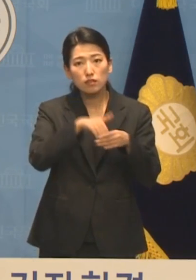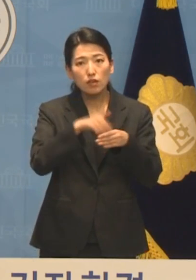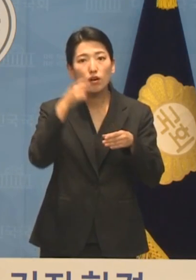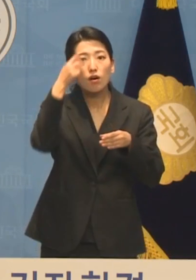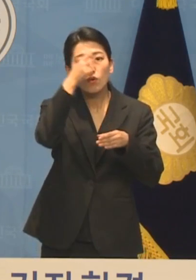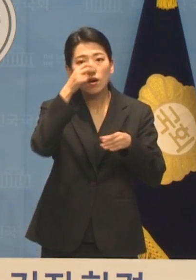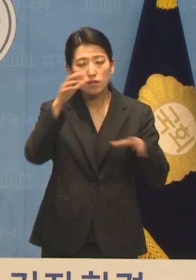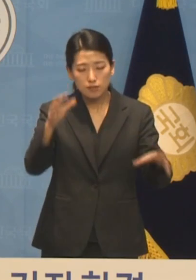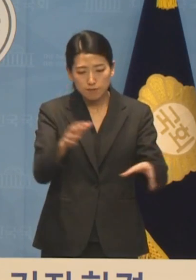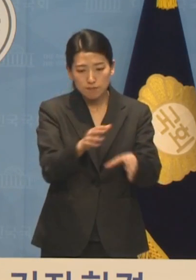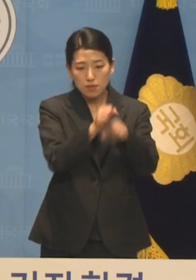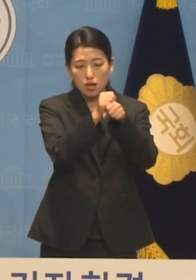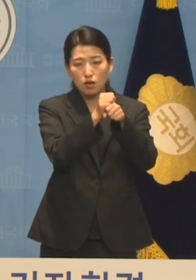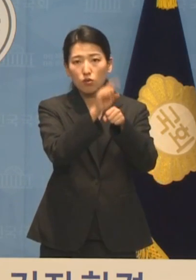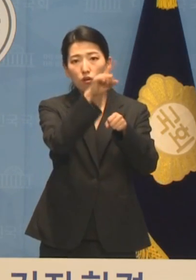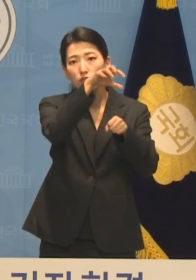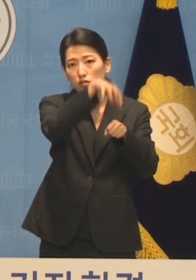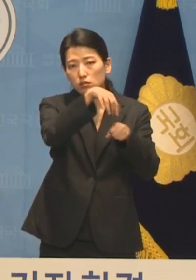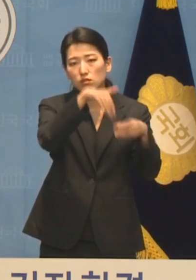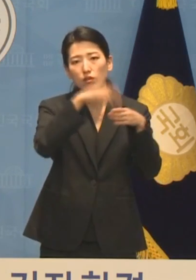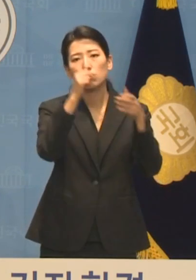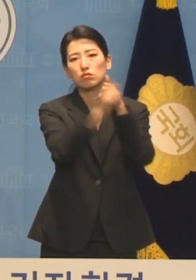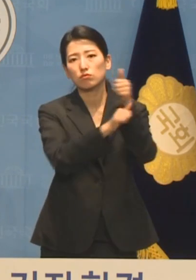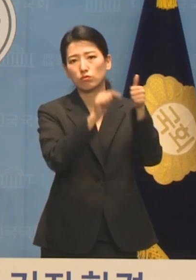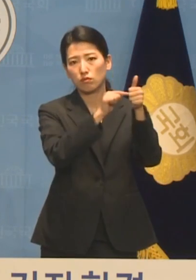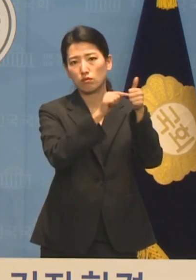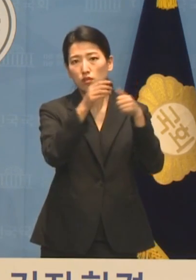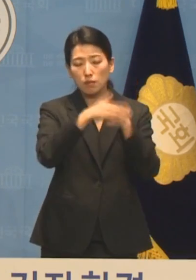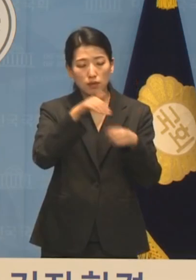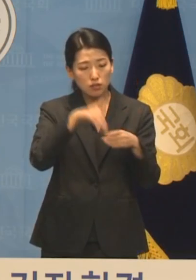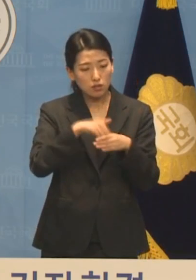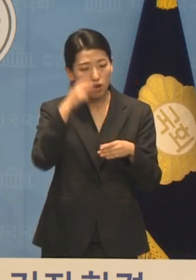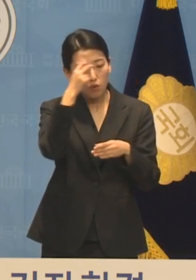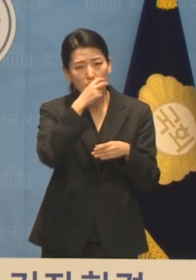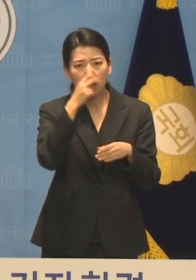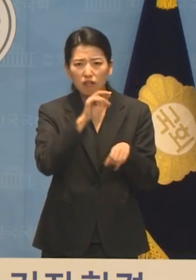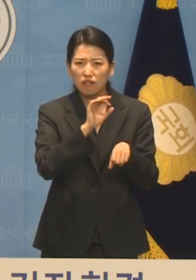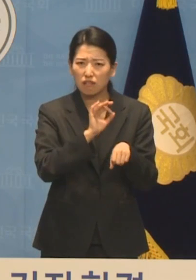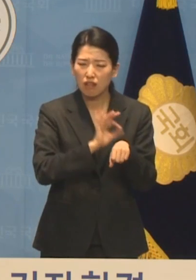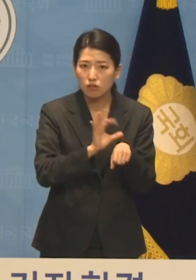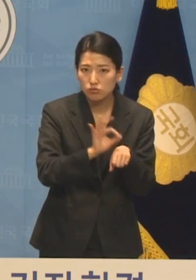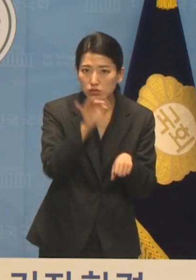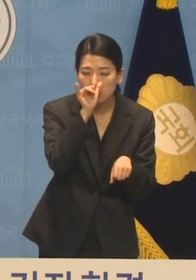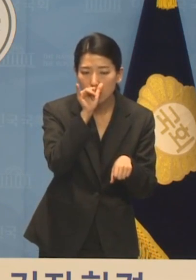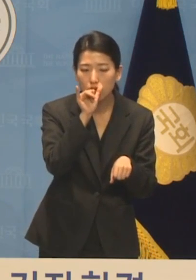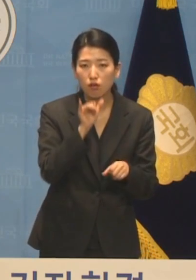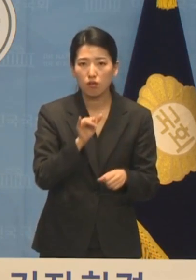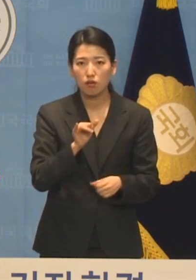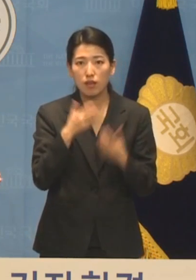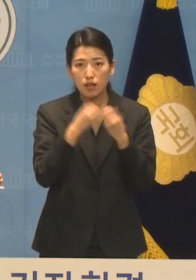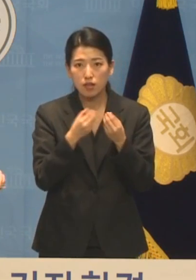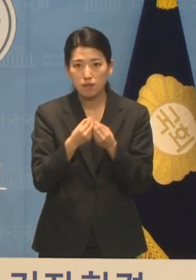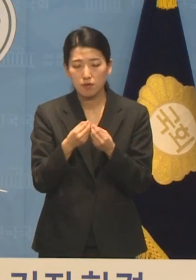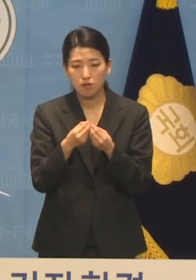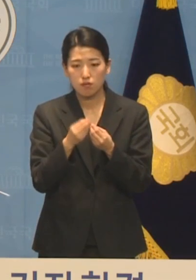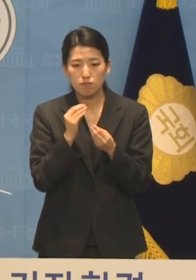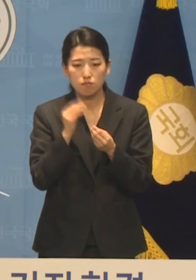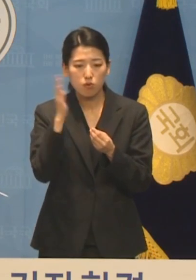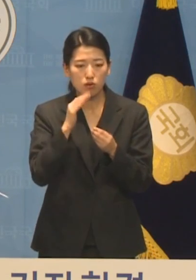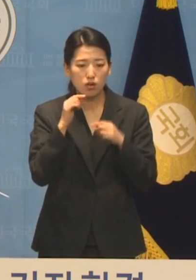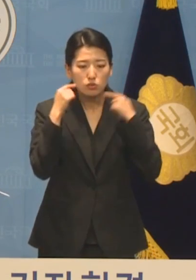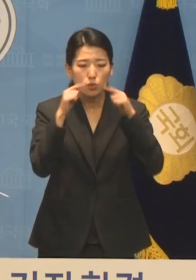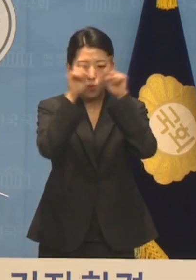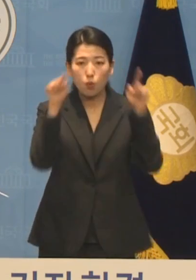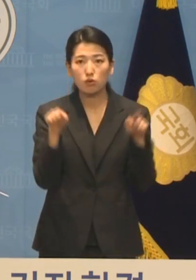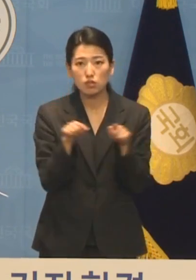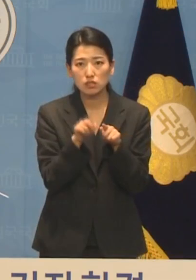관장하는 선관위가 선거 부실이 발견된다면 예를 들어 배춧잎 투표지, 형상복원 투표지, 서로